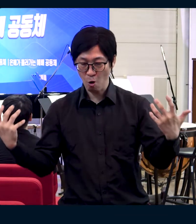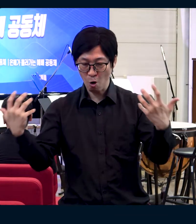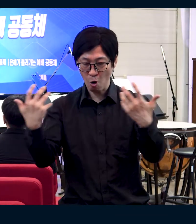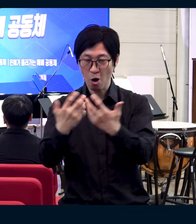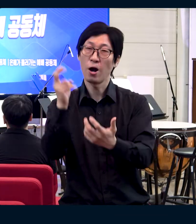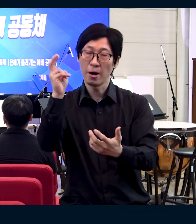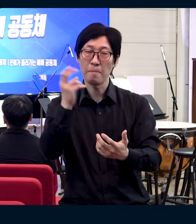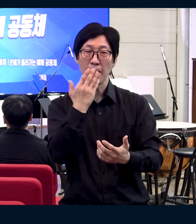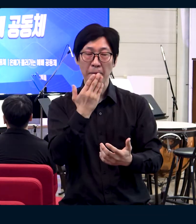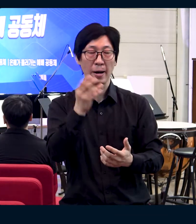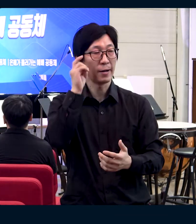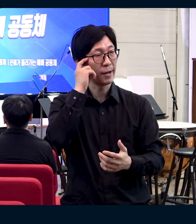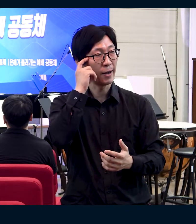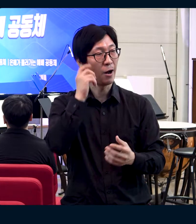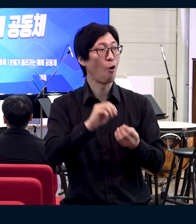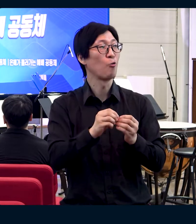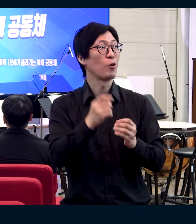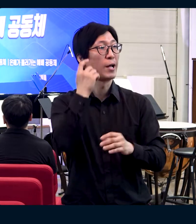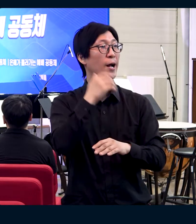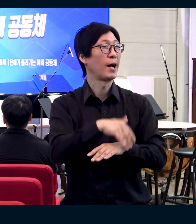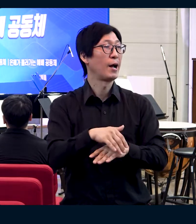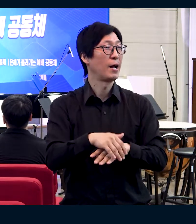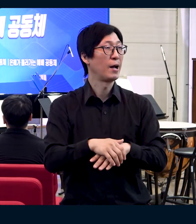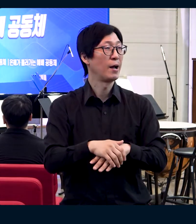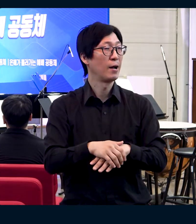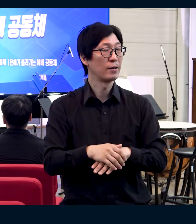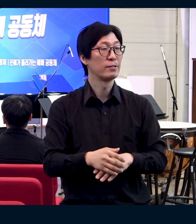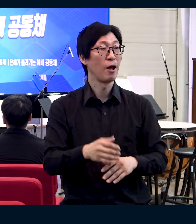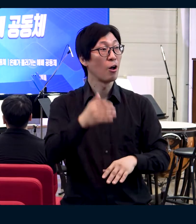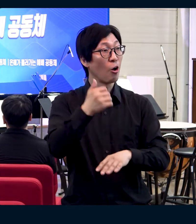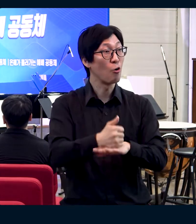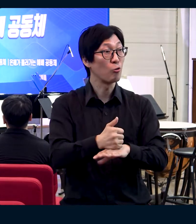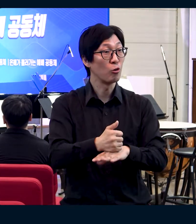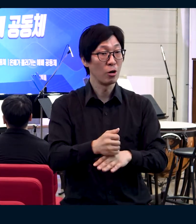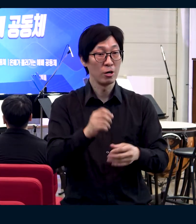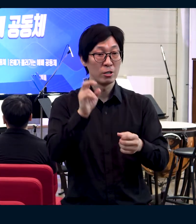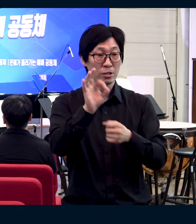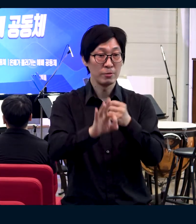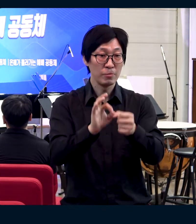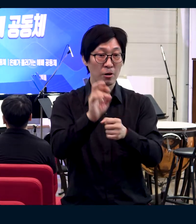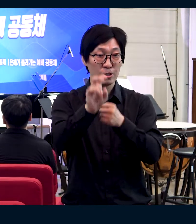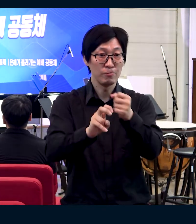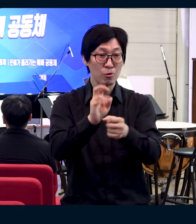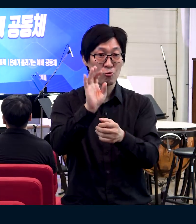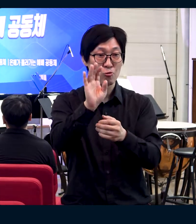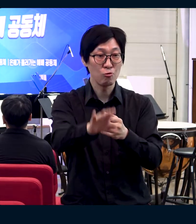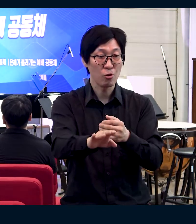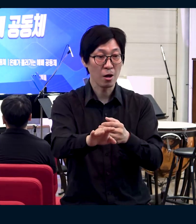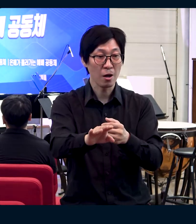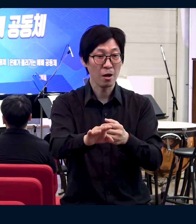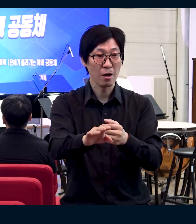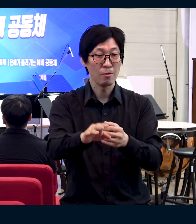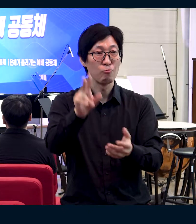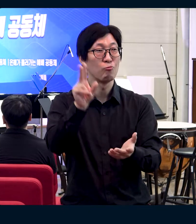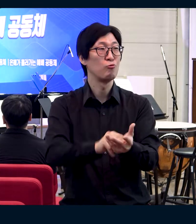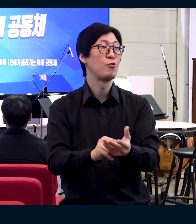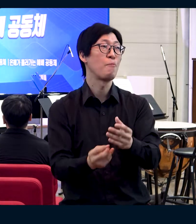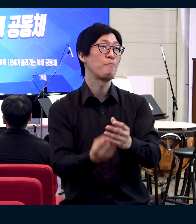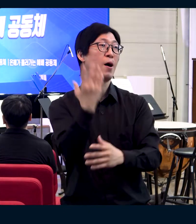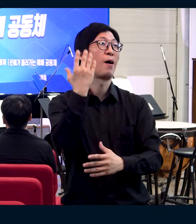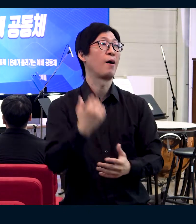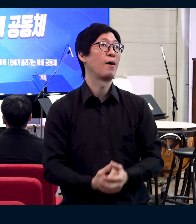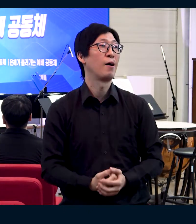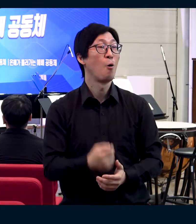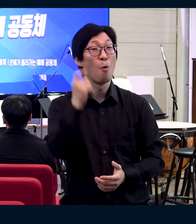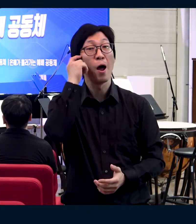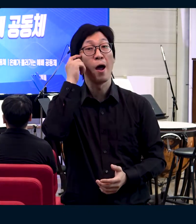내에 숲을 만들었는데, 그런데 이게 불과 몇십 년 만에 이게 진짜 골칫거리가 된 거예요.